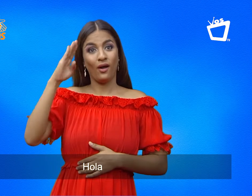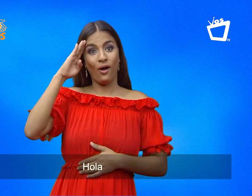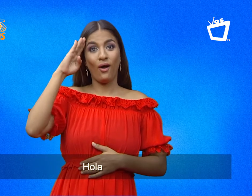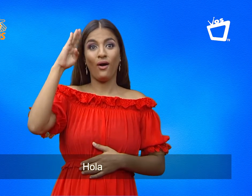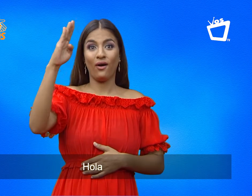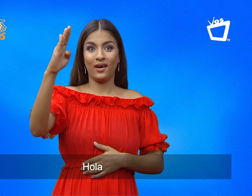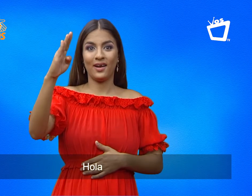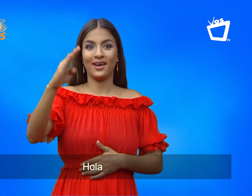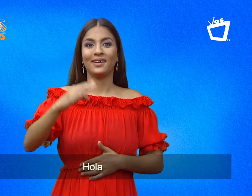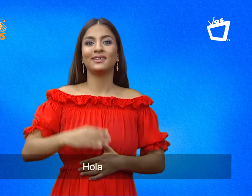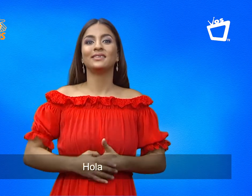hola